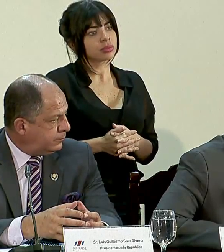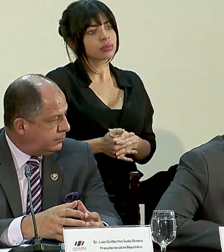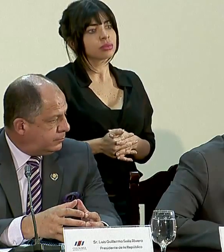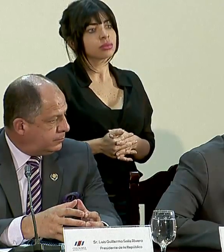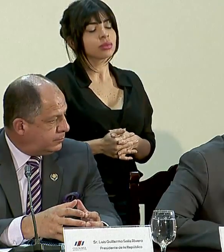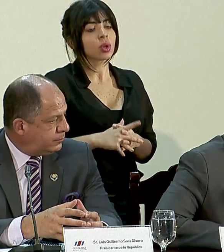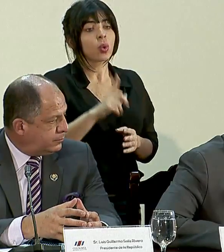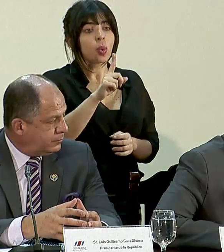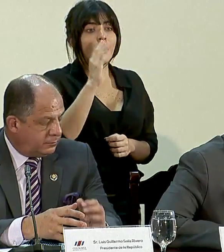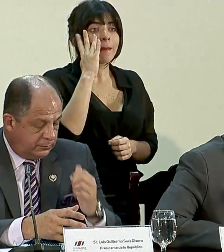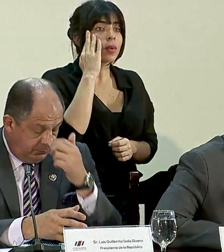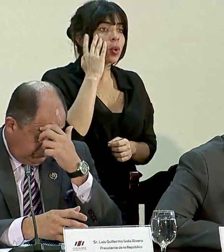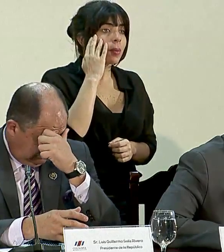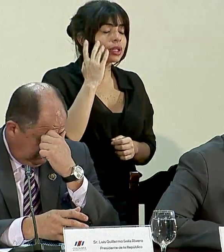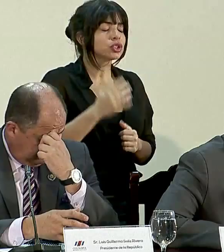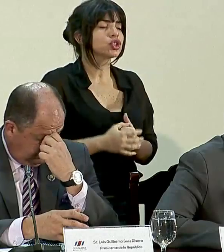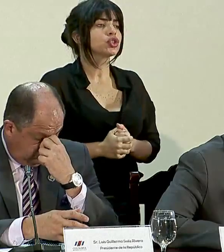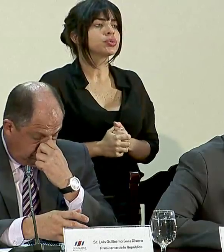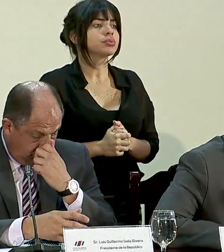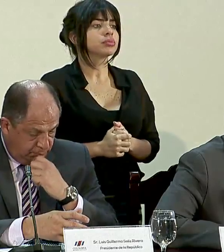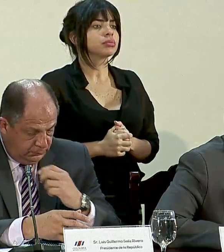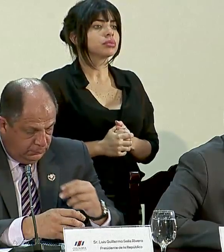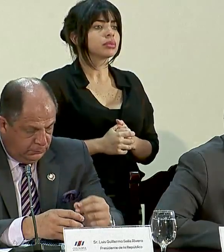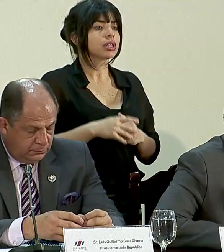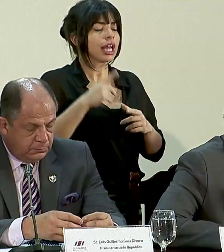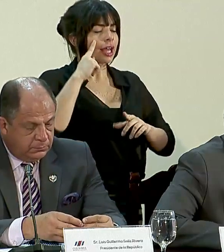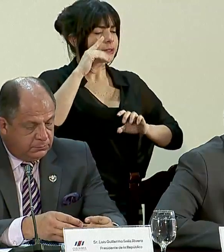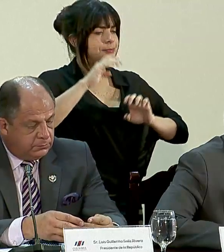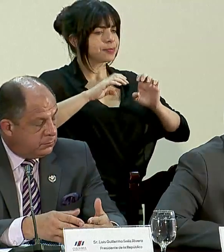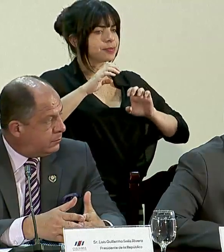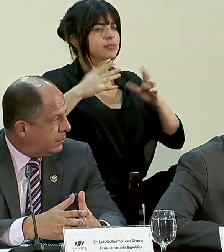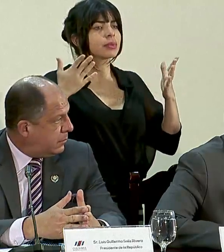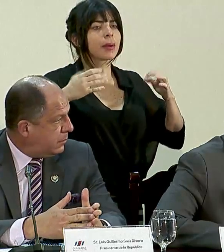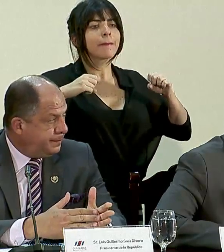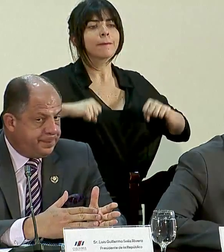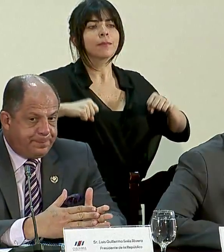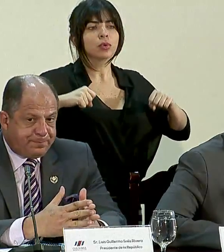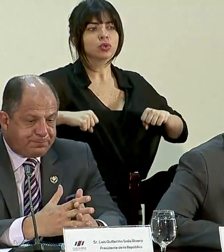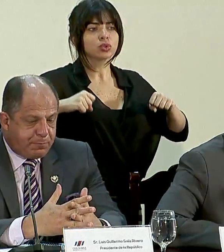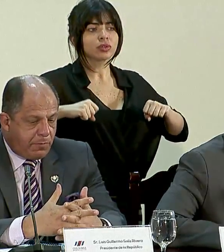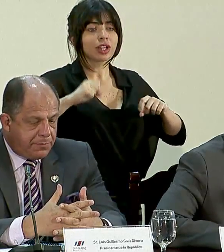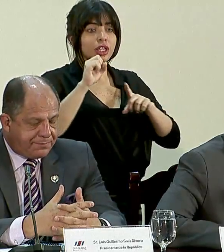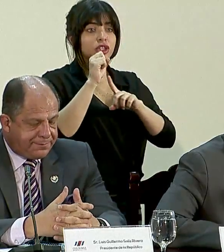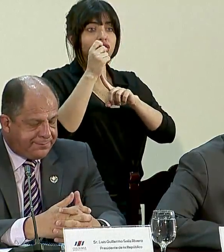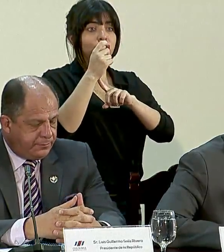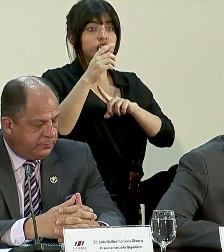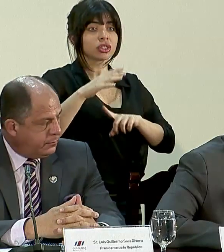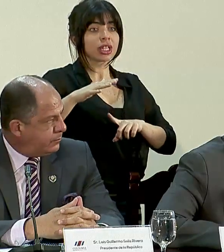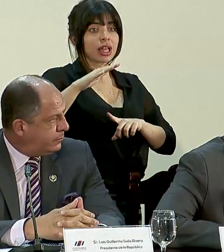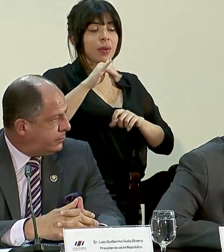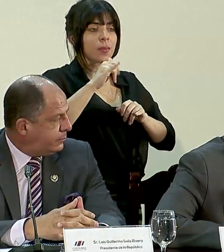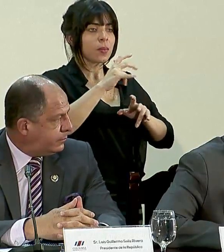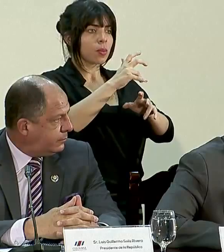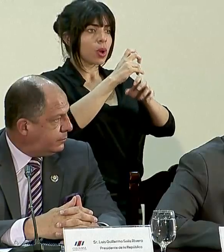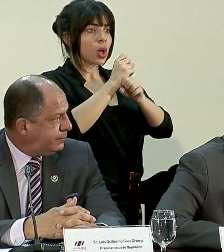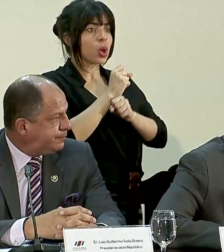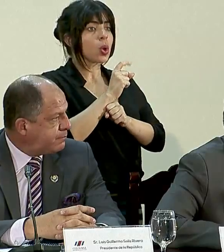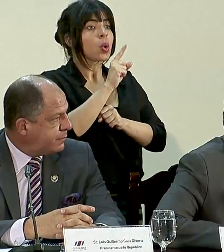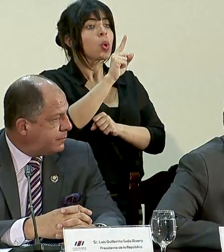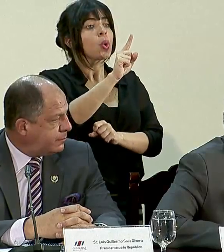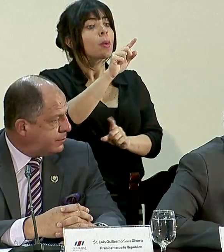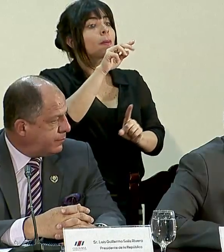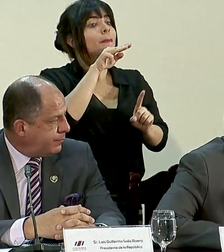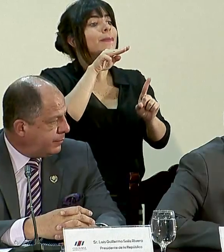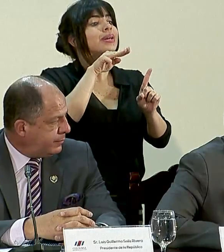Una de las preocupaciones que se valoraron es la posibilidad de que la sociedad recibiera un mensaje